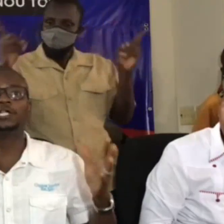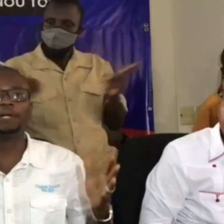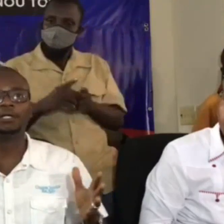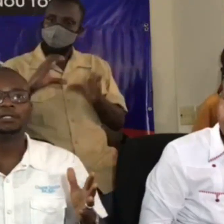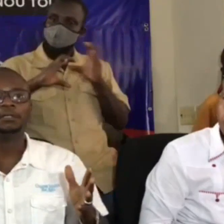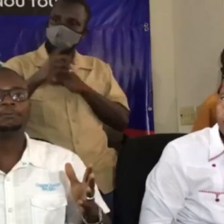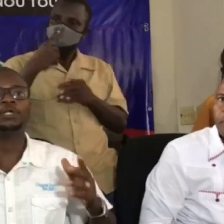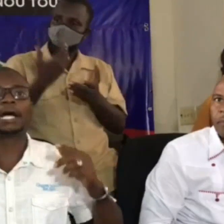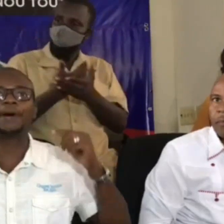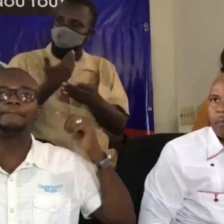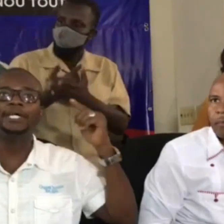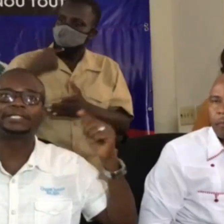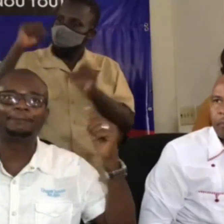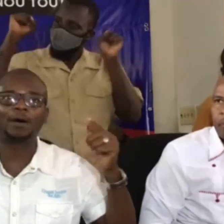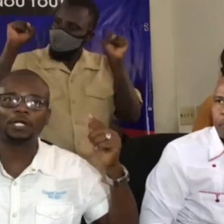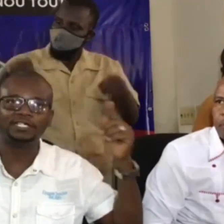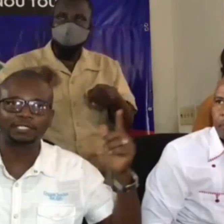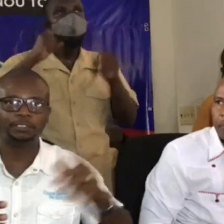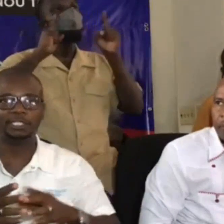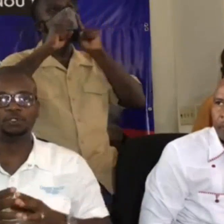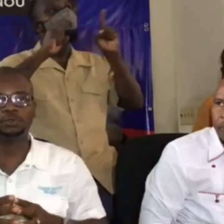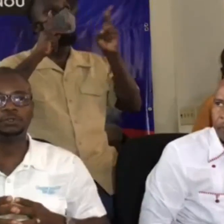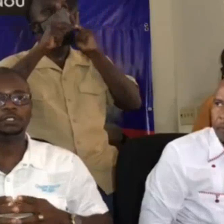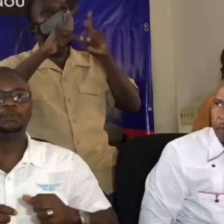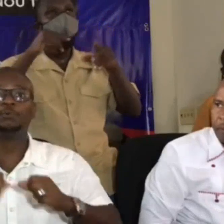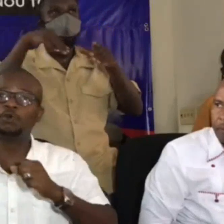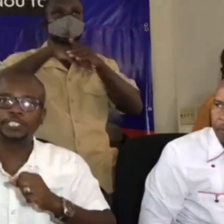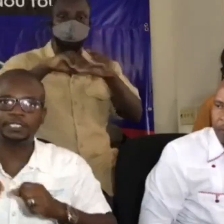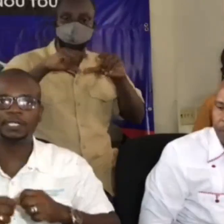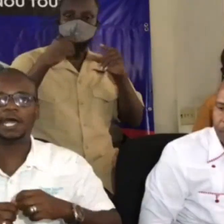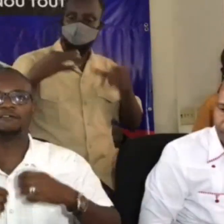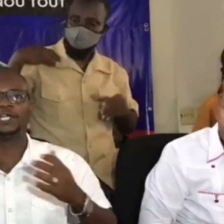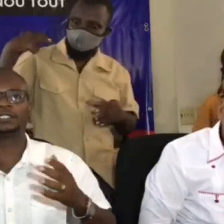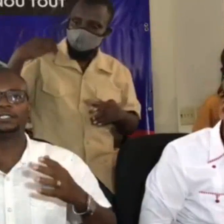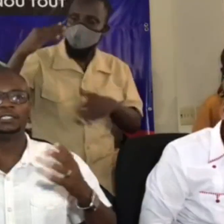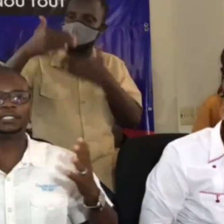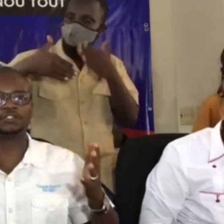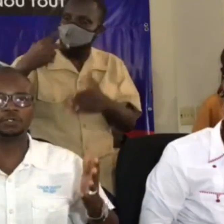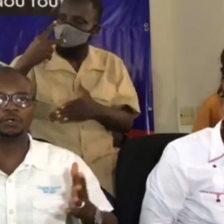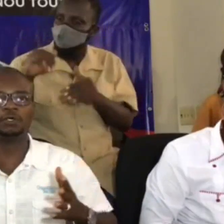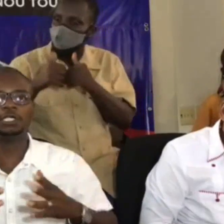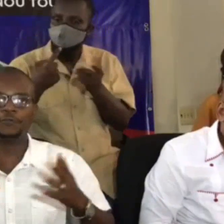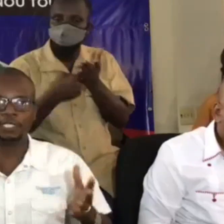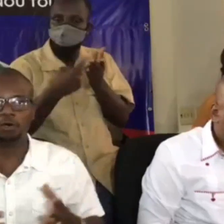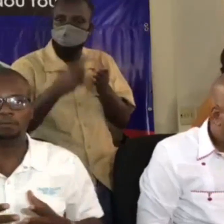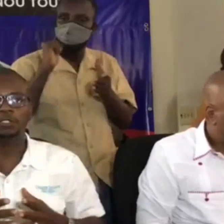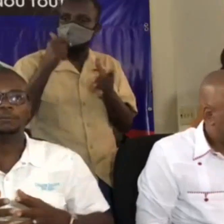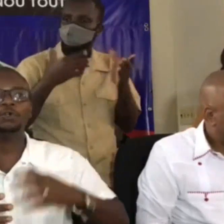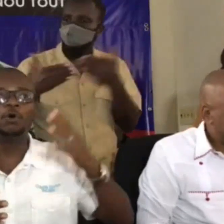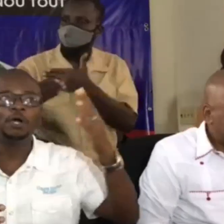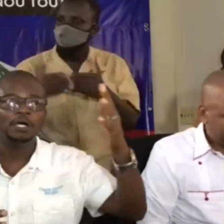mettre uniquement pour être capable de mettre parole et sécurité dans la bouche nous, pour prolonger avec les questions